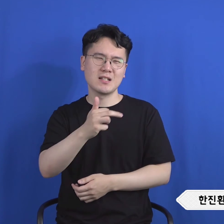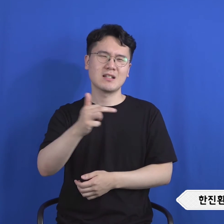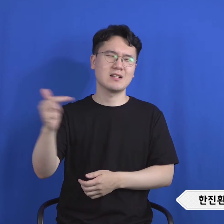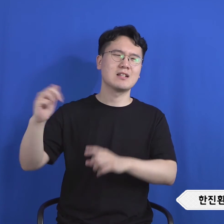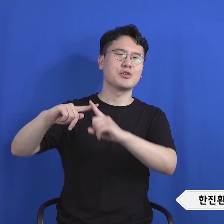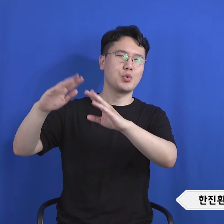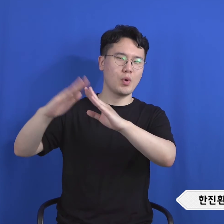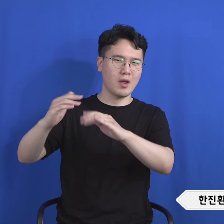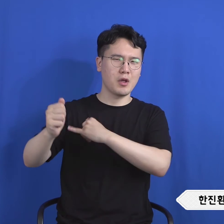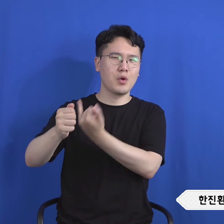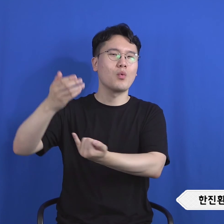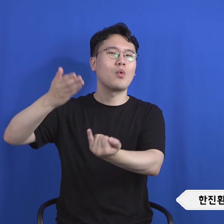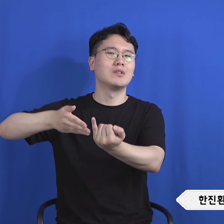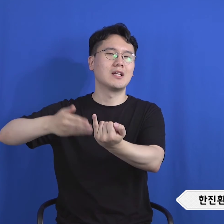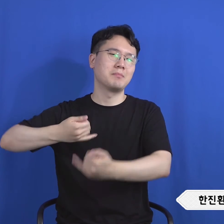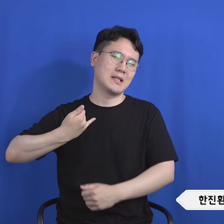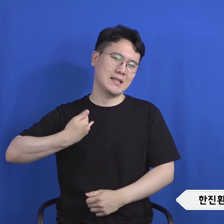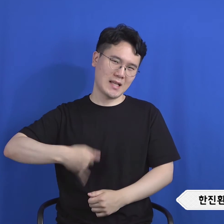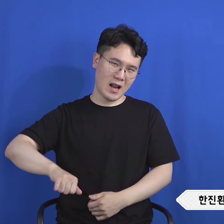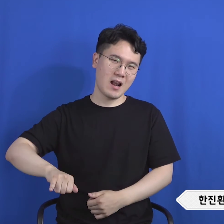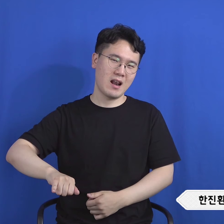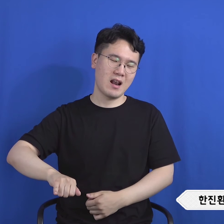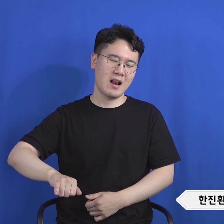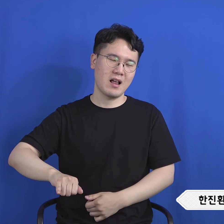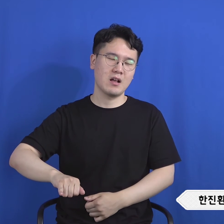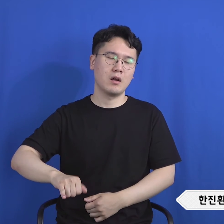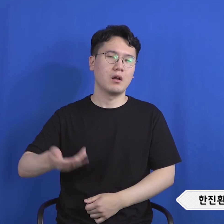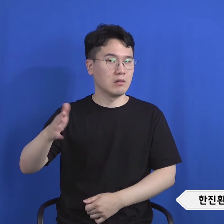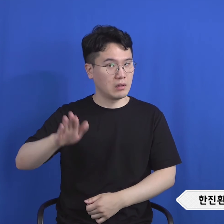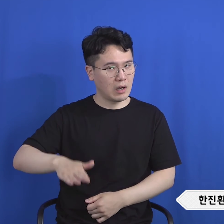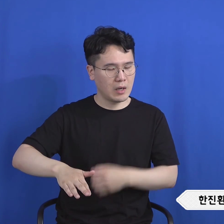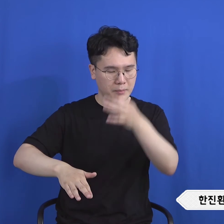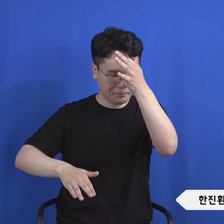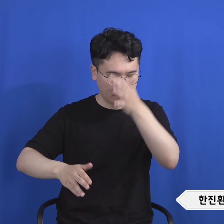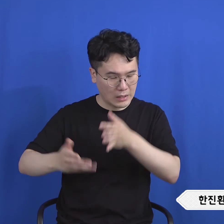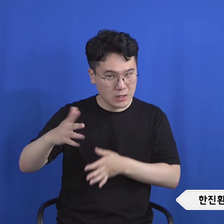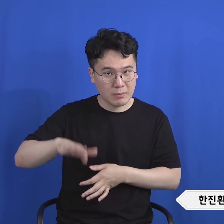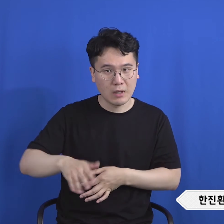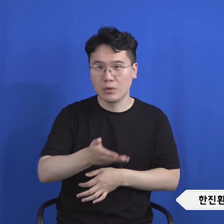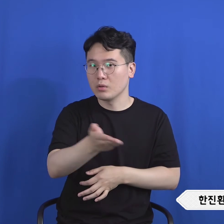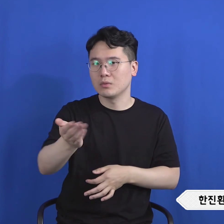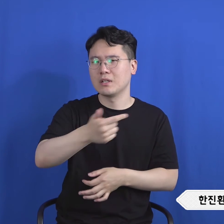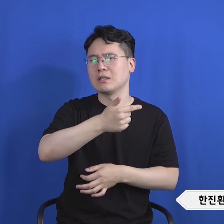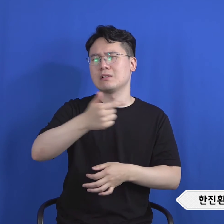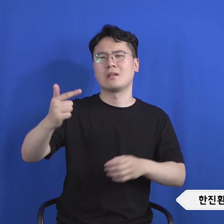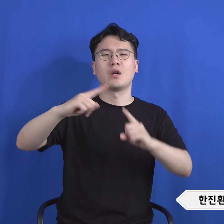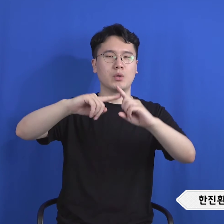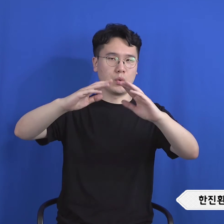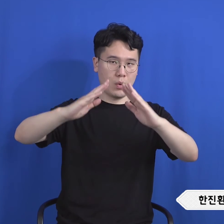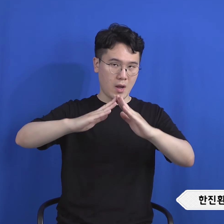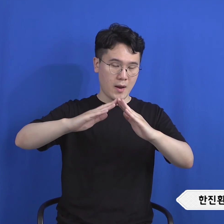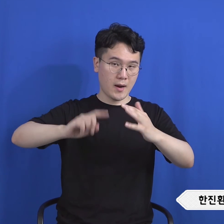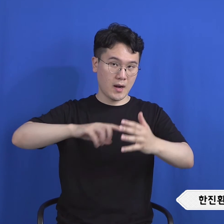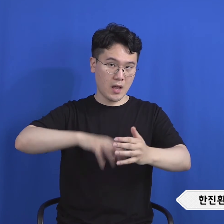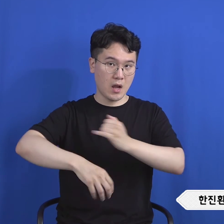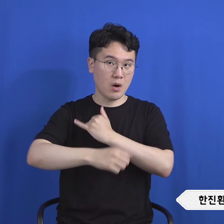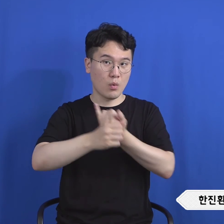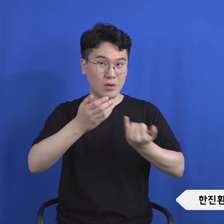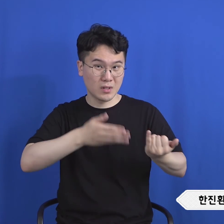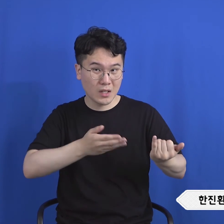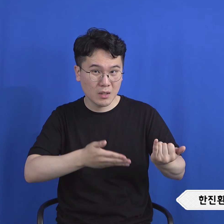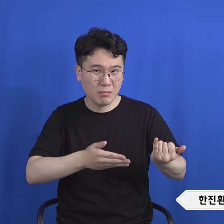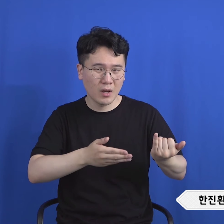그 최고 조건입니다. 그래도 미안하지만 강남 또 대형교회